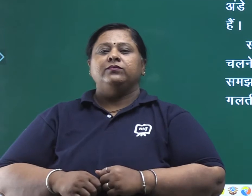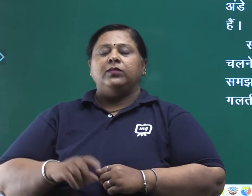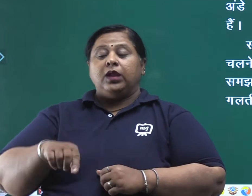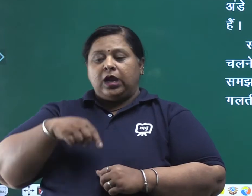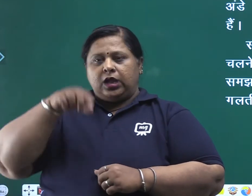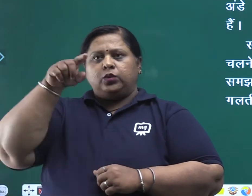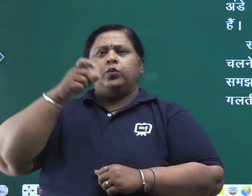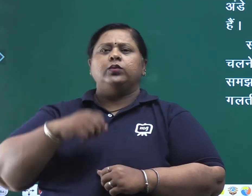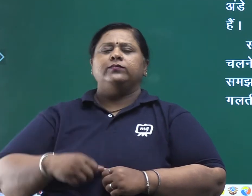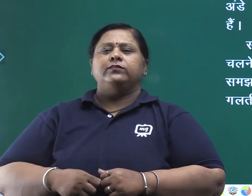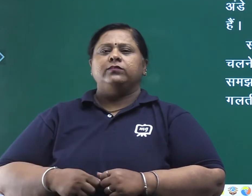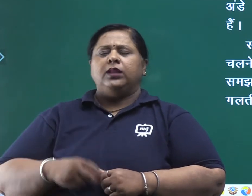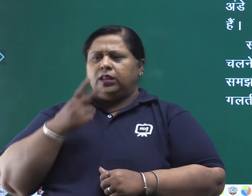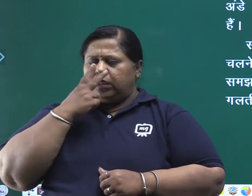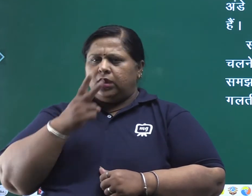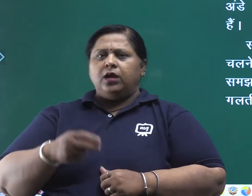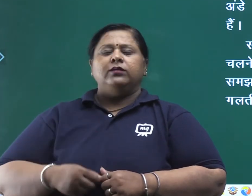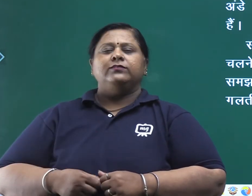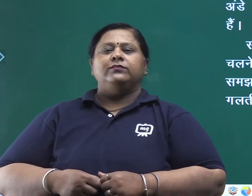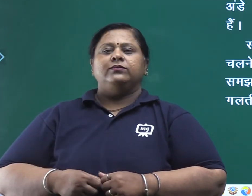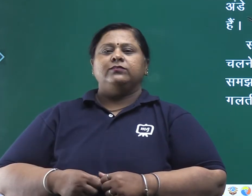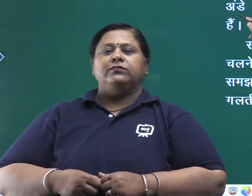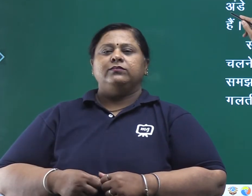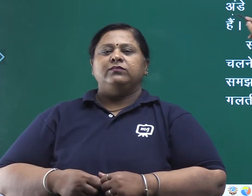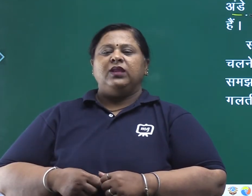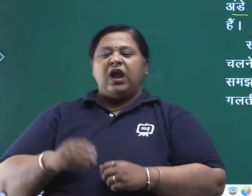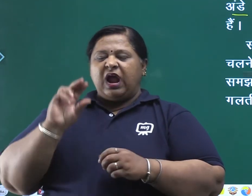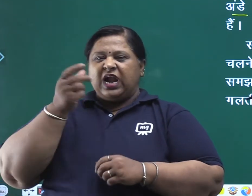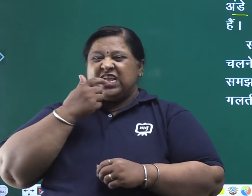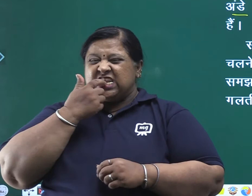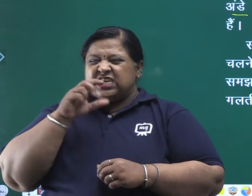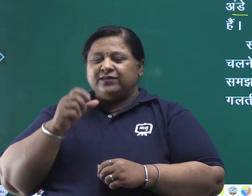गए तो देखा अंडे